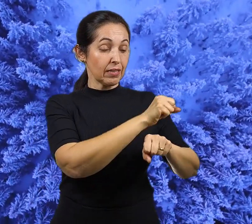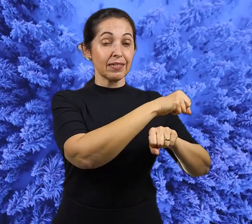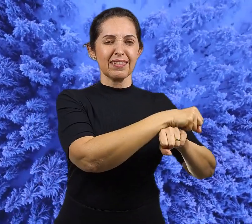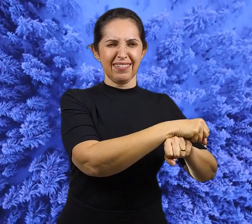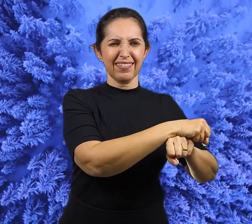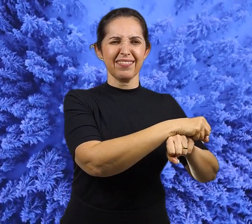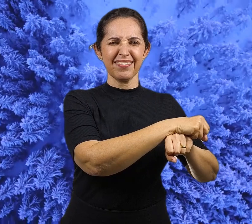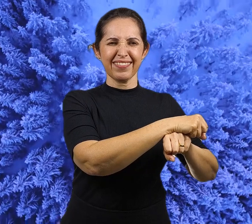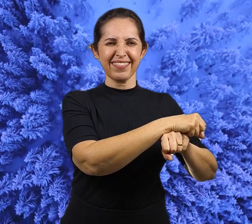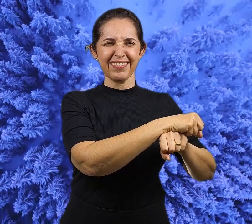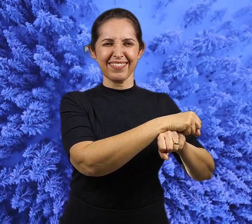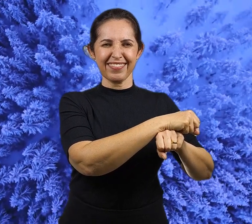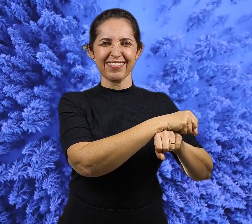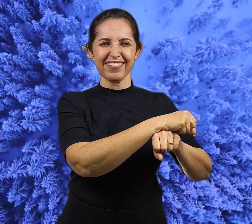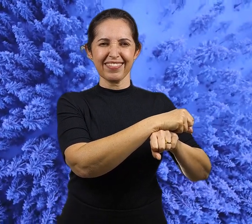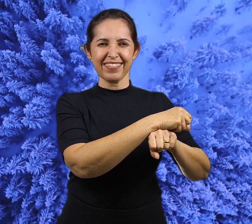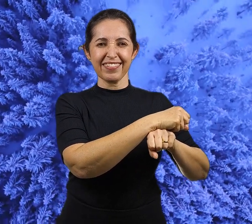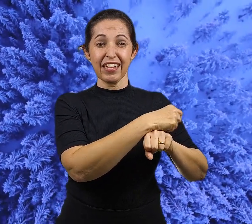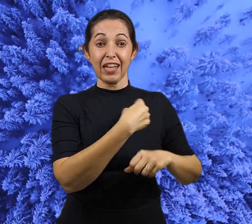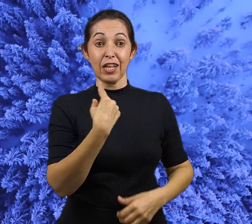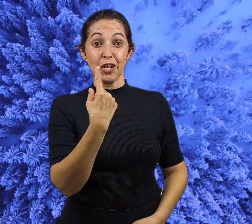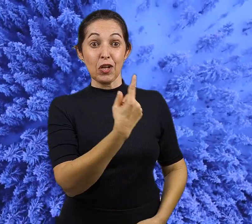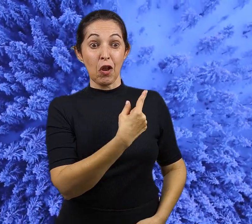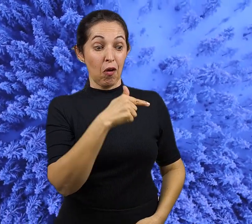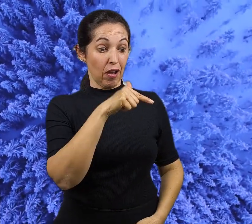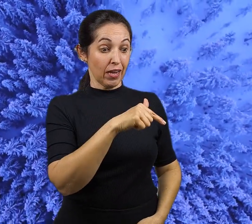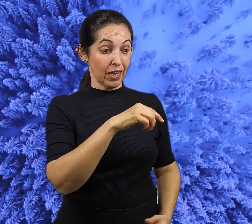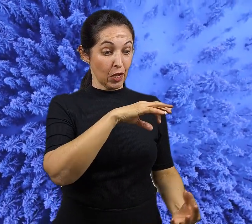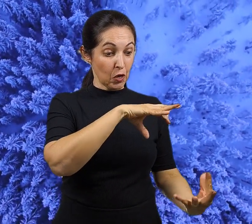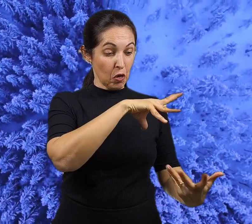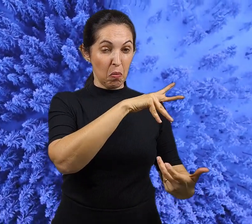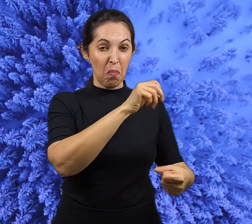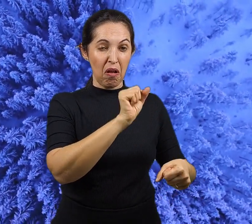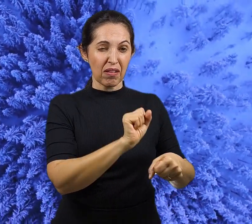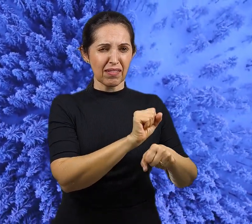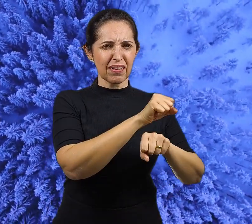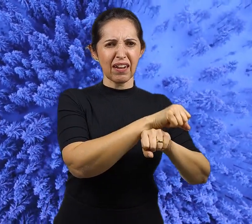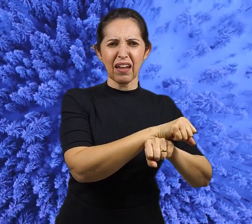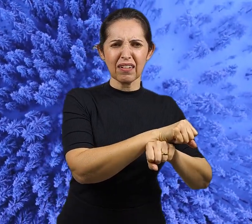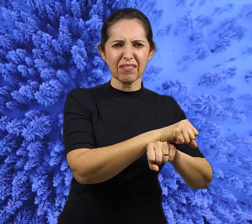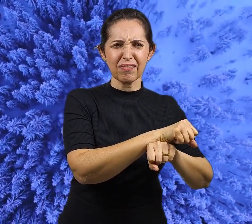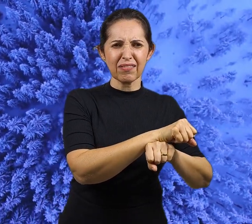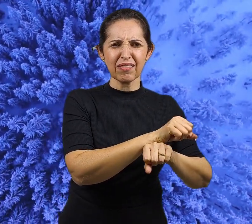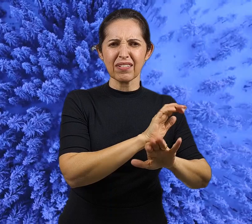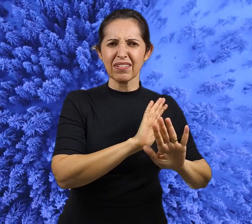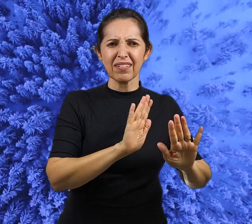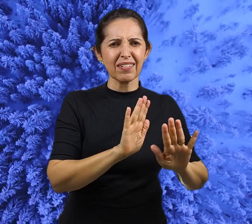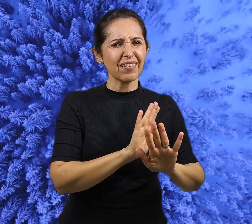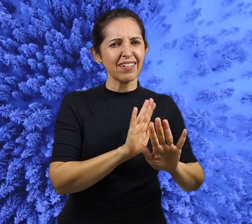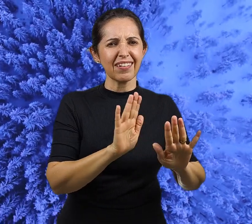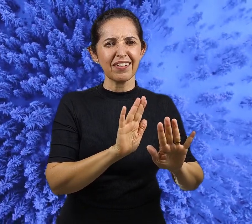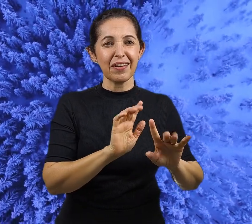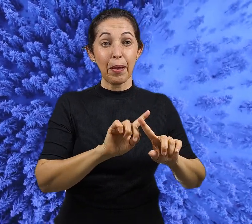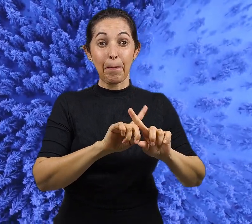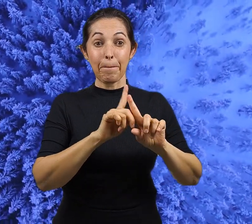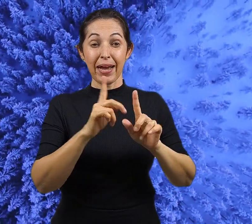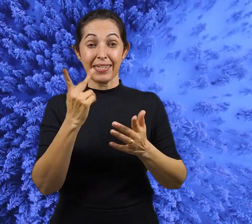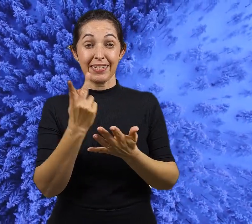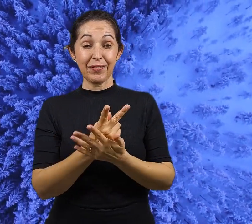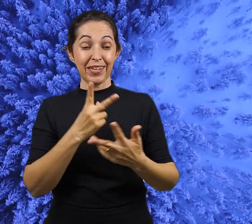mais escravos do mundo, mas às vezes nós temos saudades das panelas do Egito, não é isso? Das coisas, das panelas de